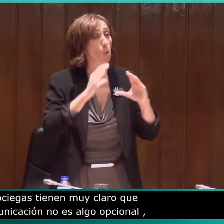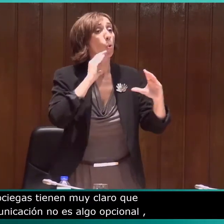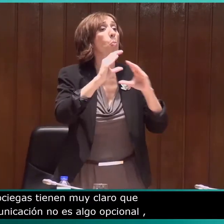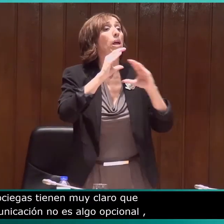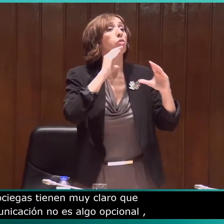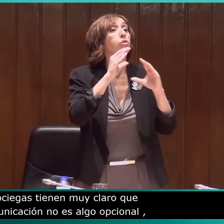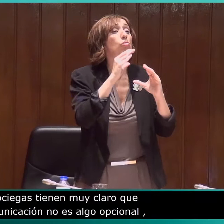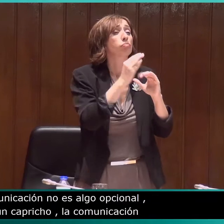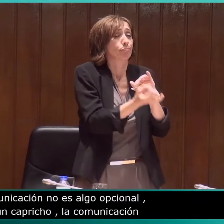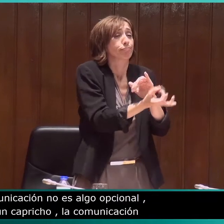vivir